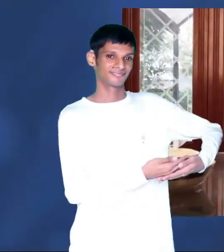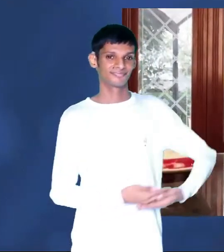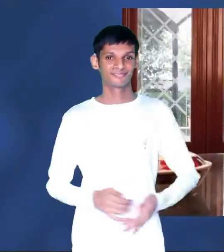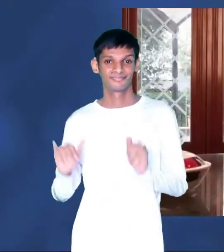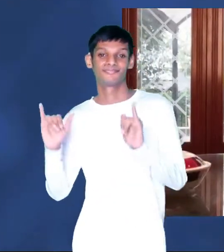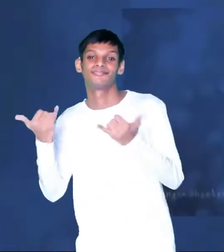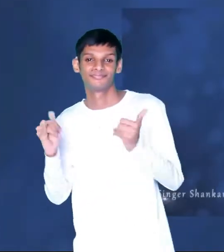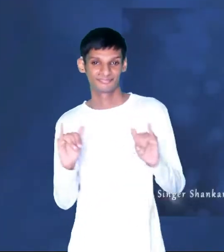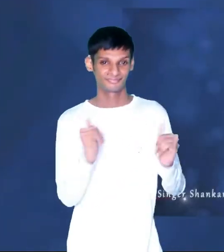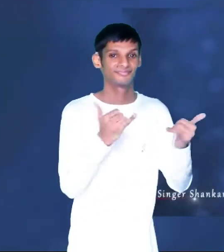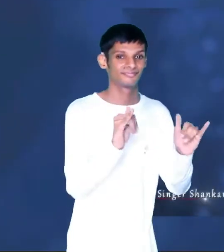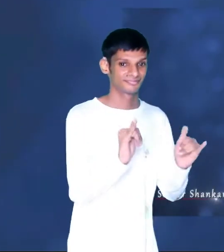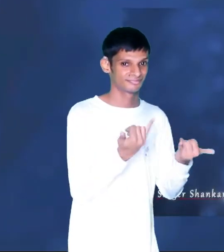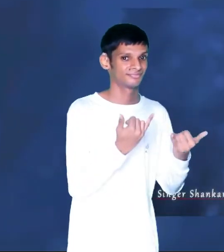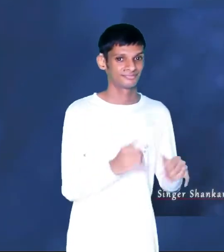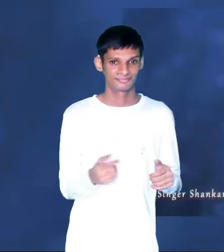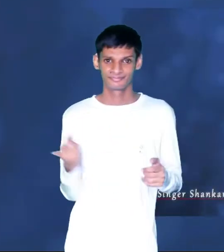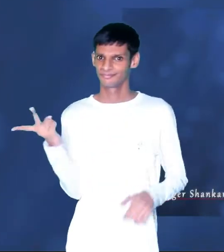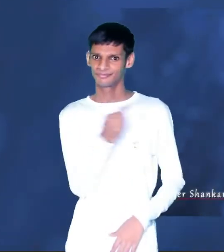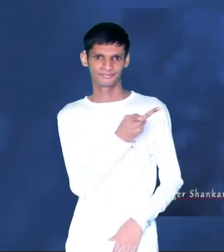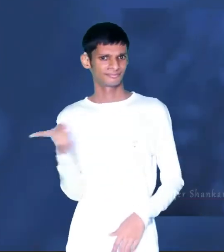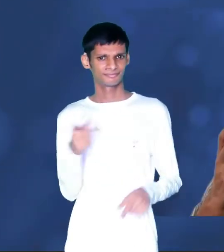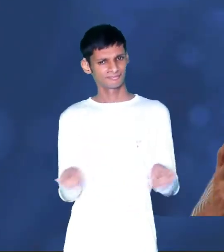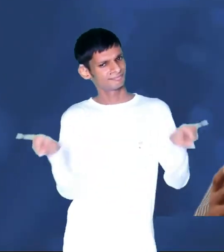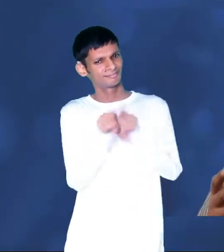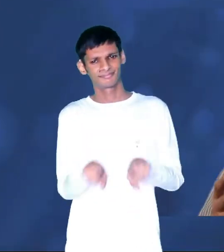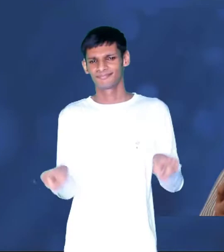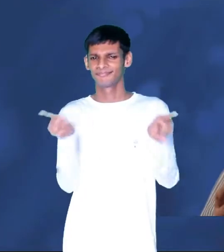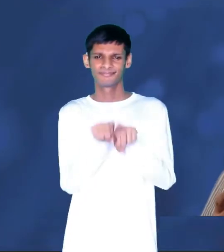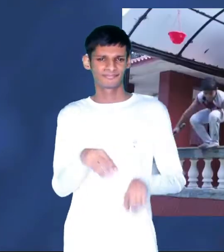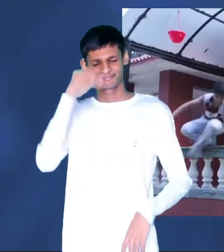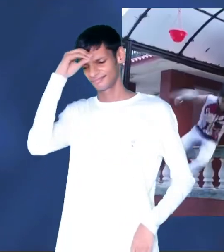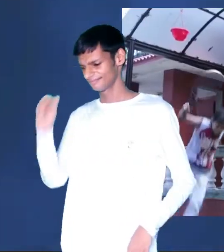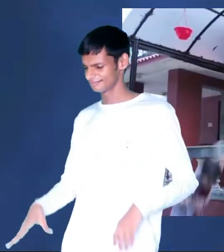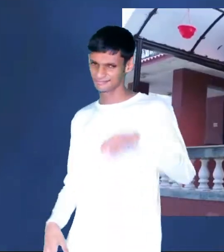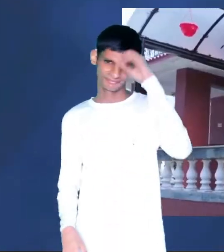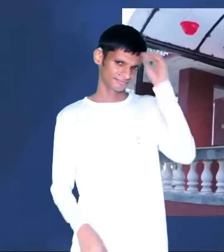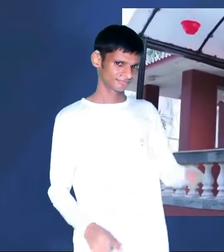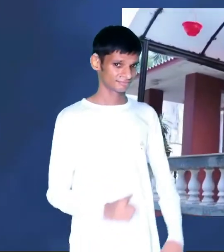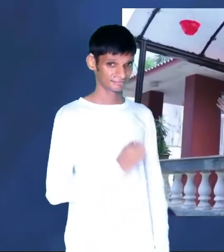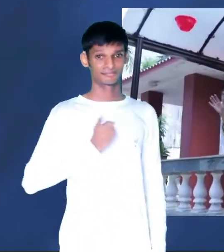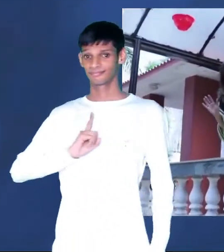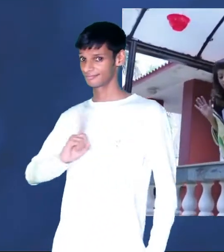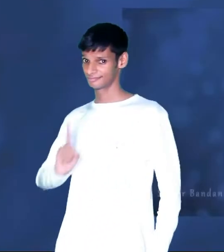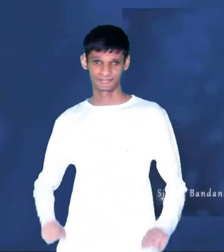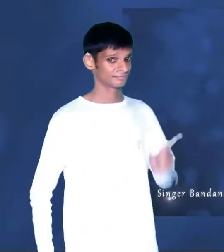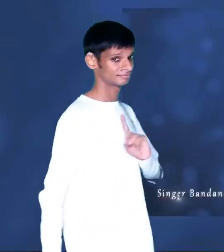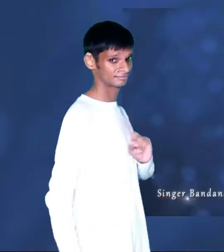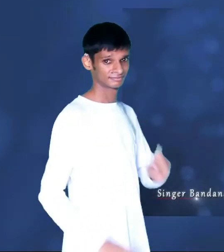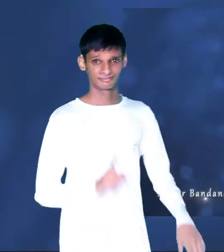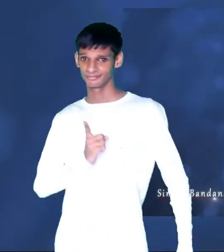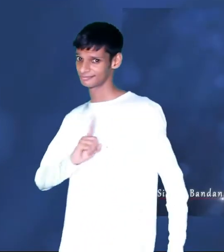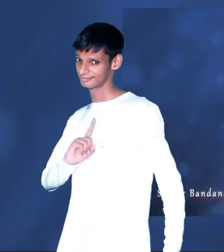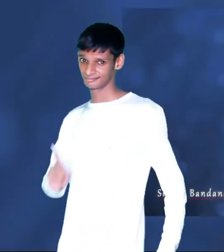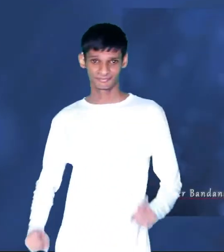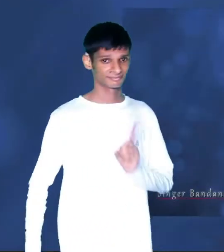है। करते शैतानियाँ दोनों एक जैसी, करते